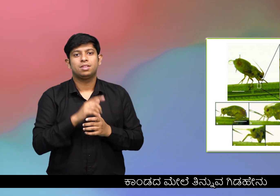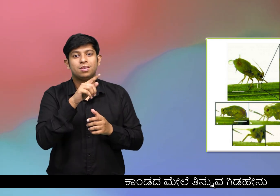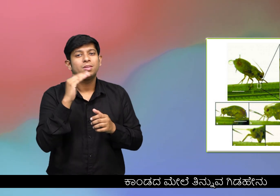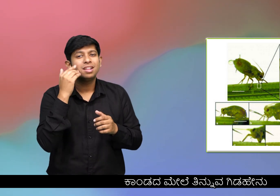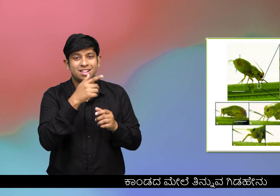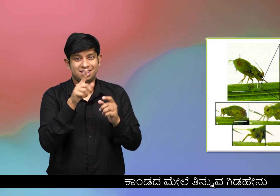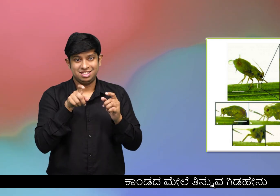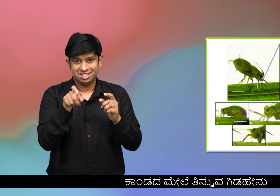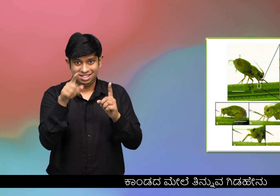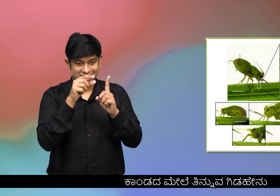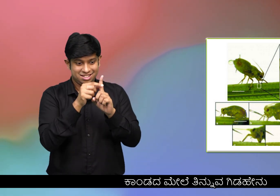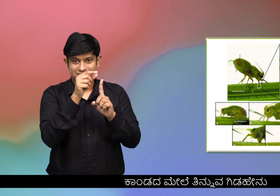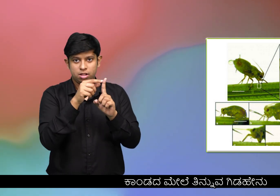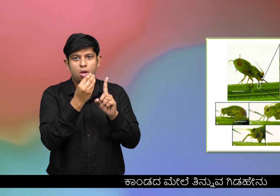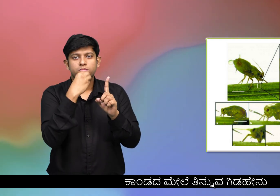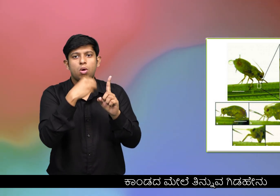ಕಾಂಡದ ಮೇಲೆ ತಿನ್ನುವ ಗಿಡಹೇನು